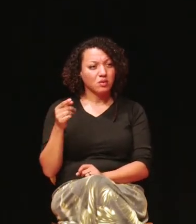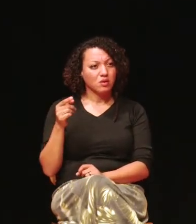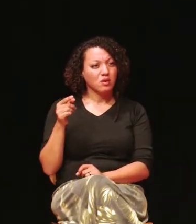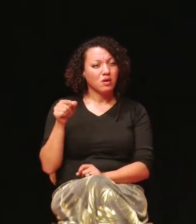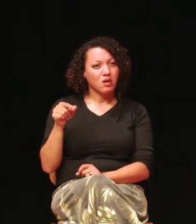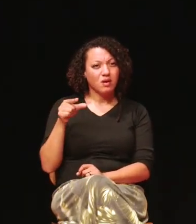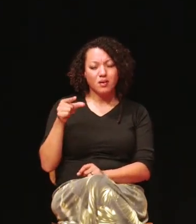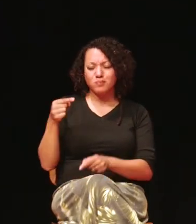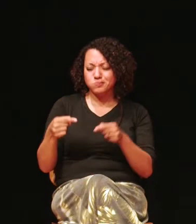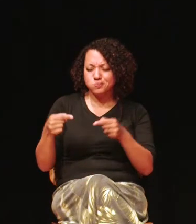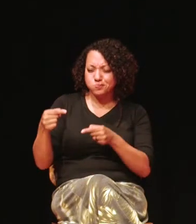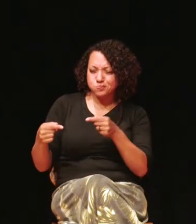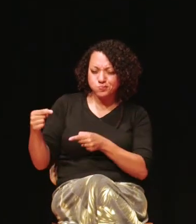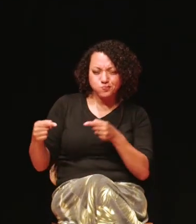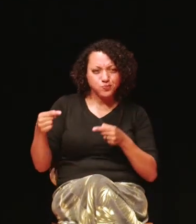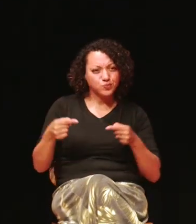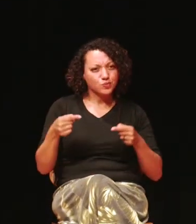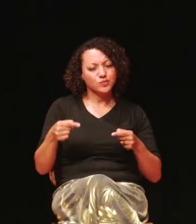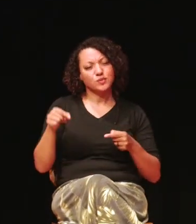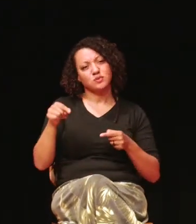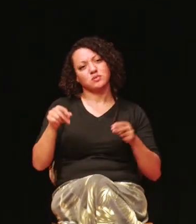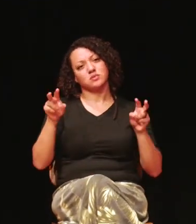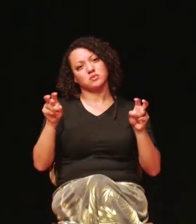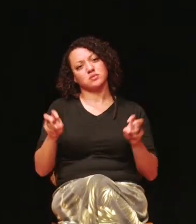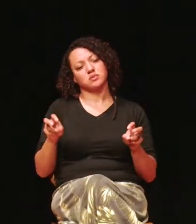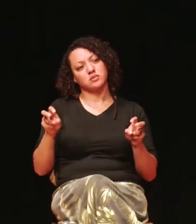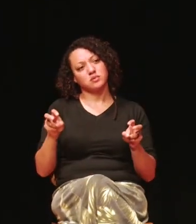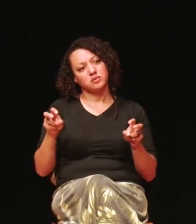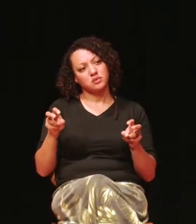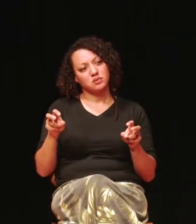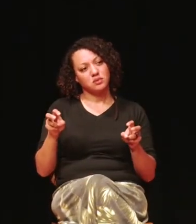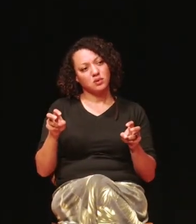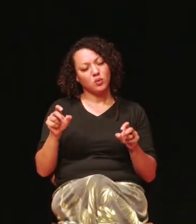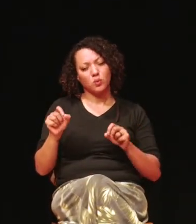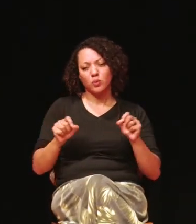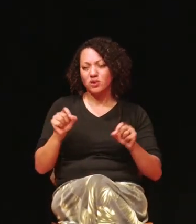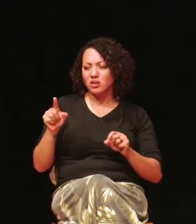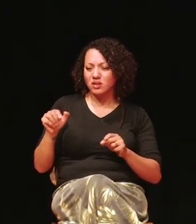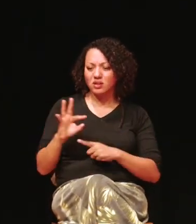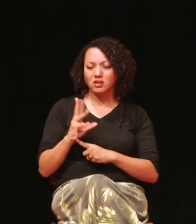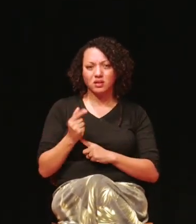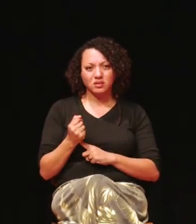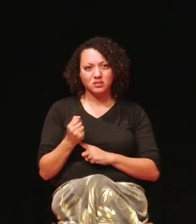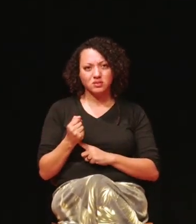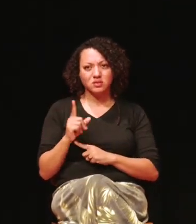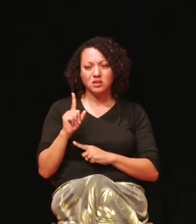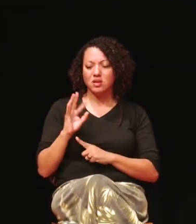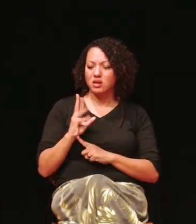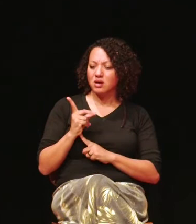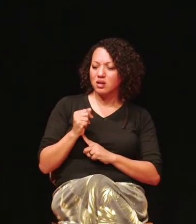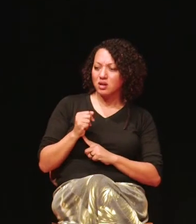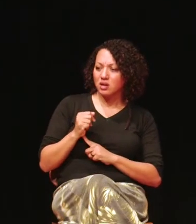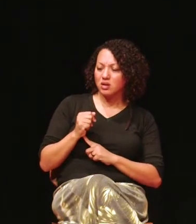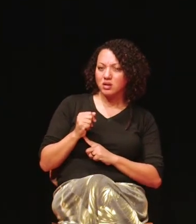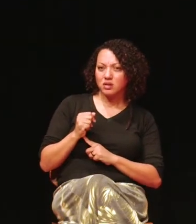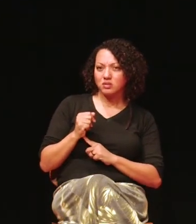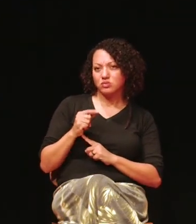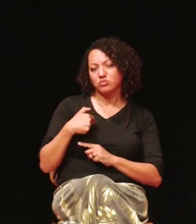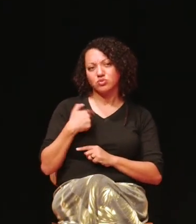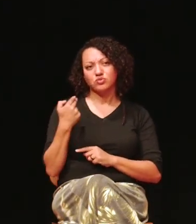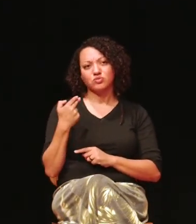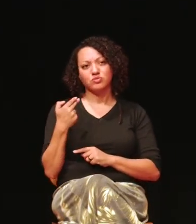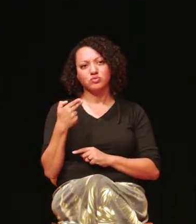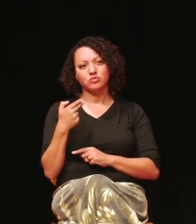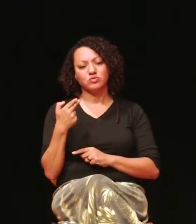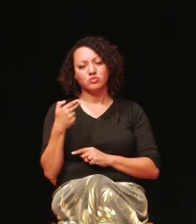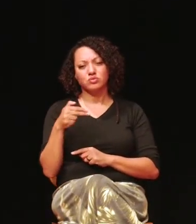uma discussão exatamente sobre esse tipo de questões. Cioè, que é a arte? A arte é aquela que a gente chama de